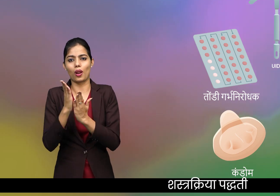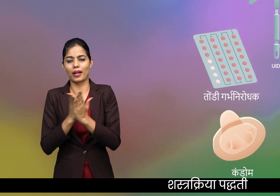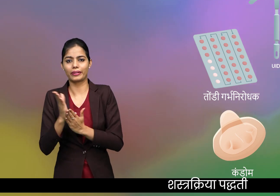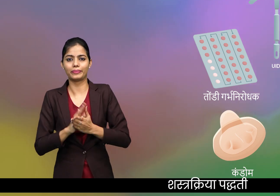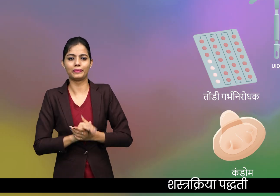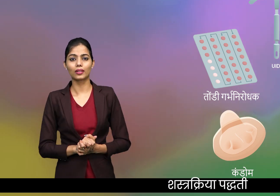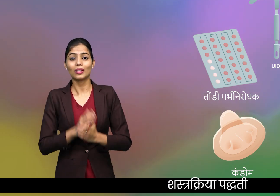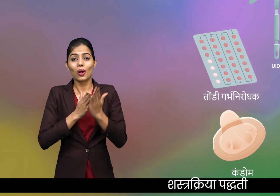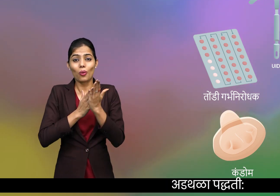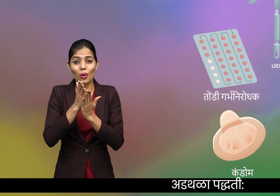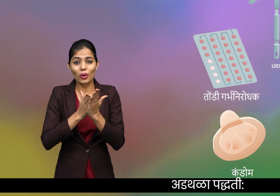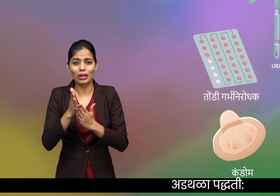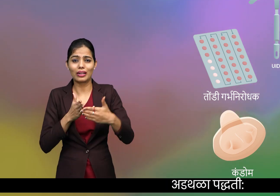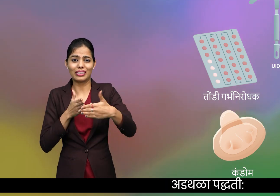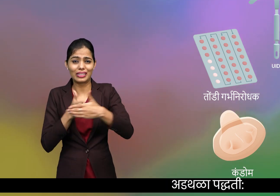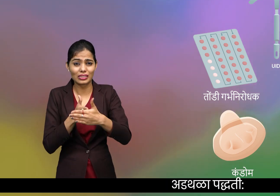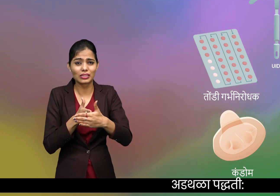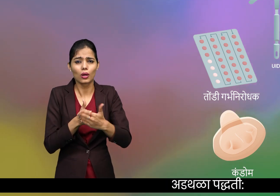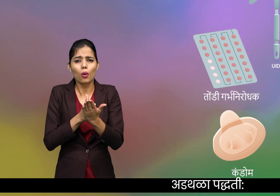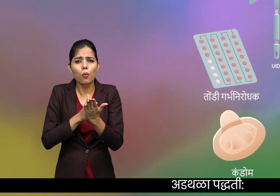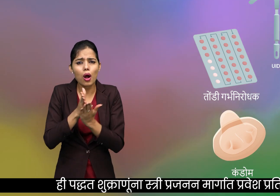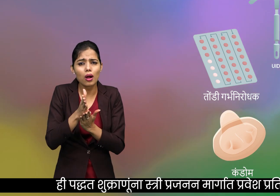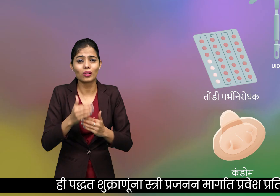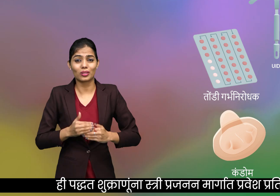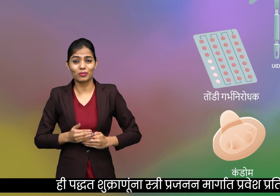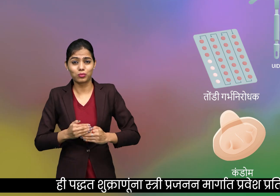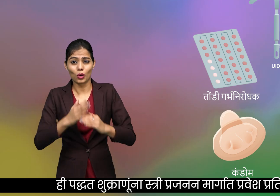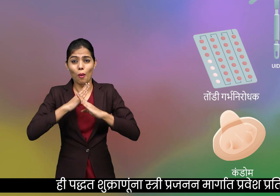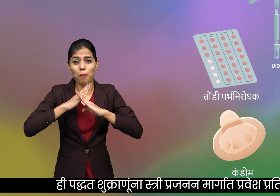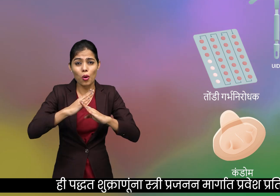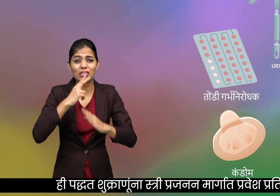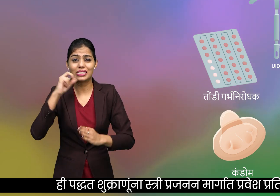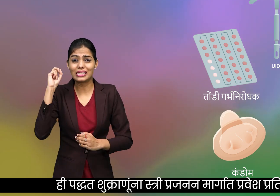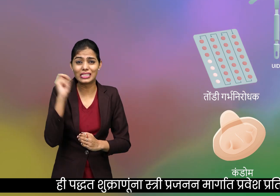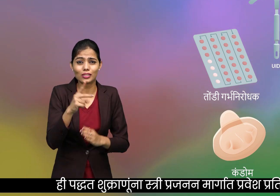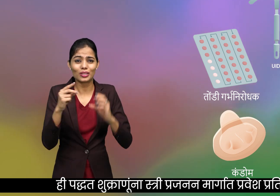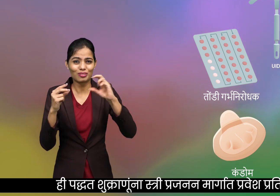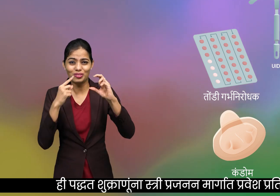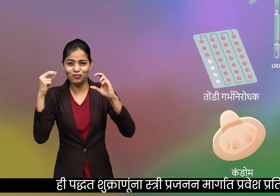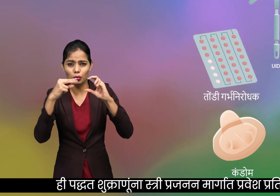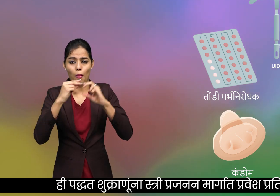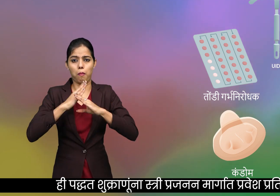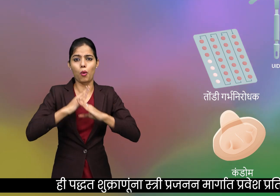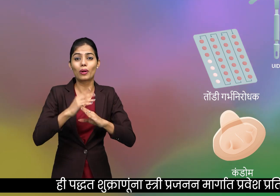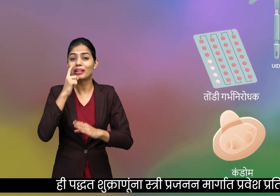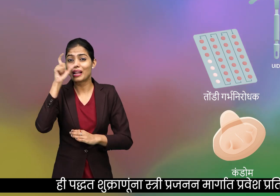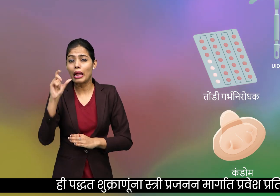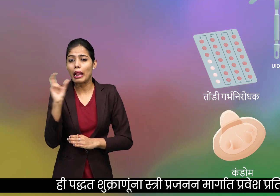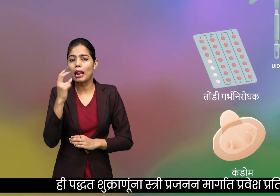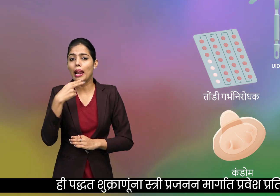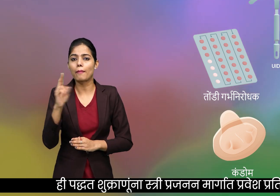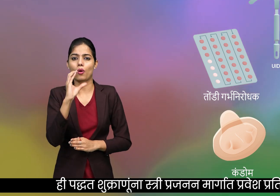शस्त्रक्रिया पद्धती. अडथळा पद्धती ही पद्धत शुक्राणूंना स्त्री प्रजनन मार्गात प्रवेश